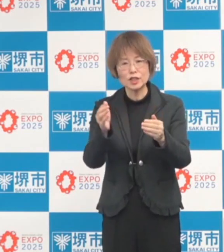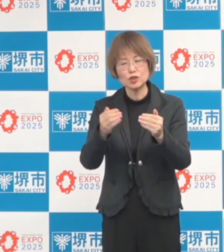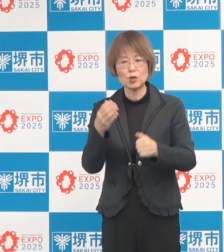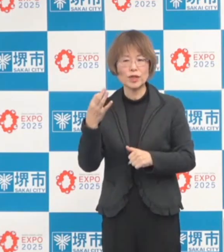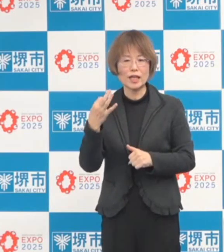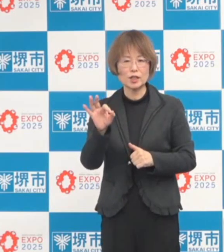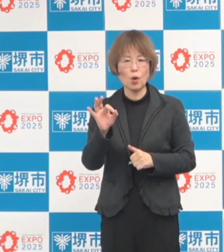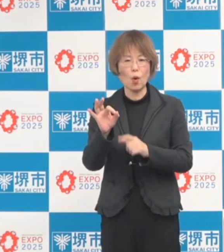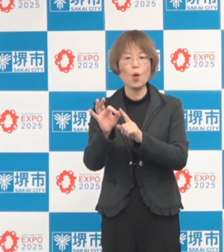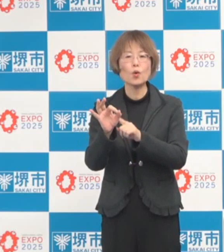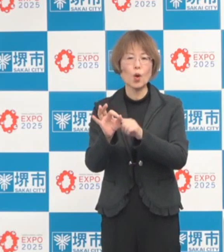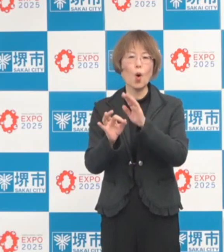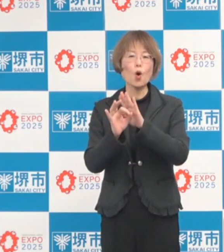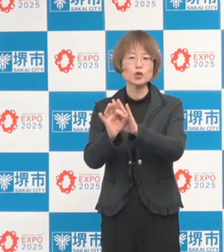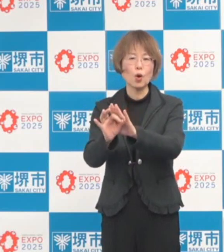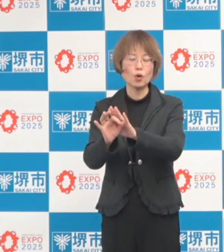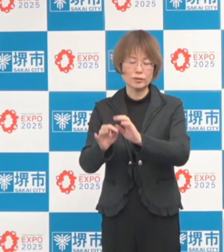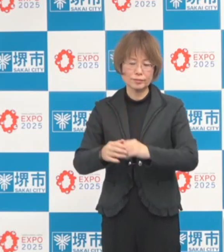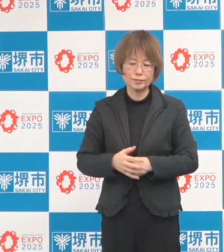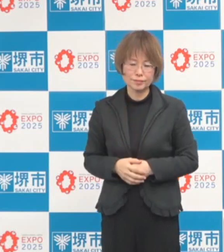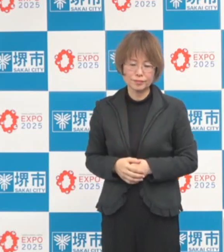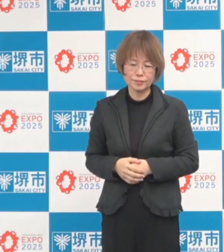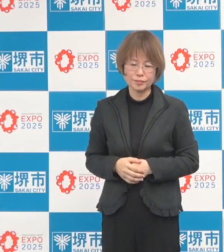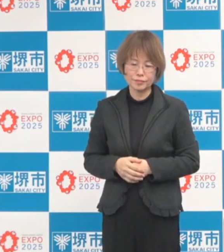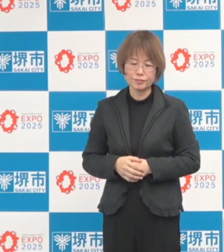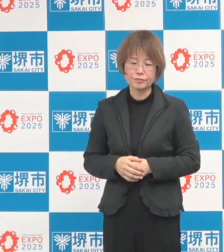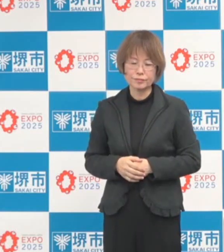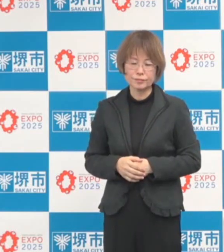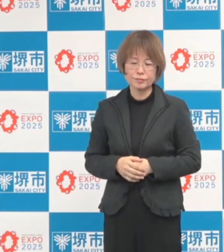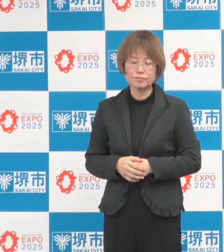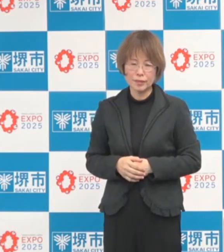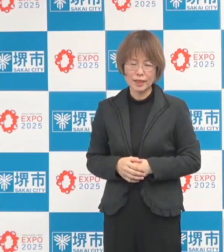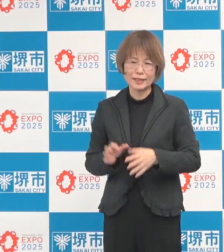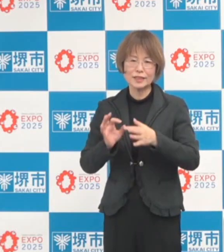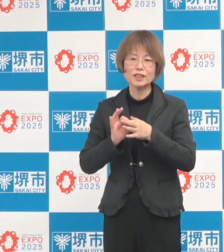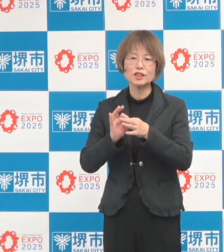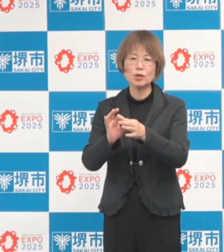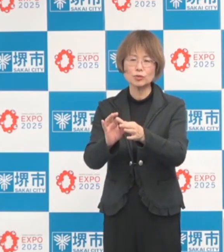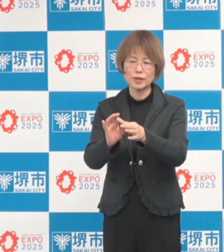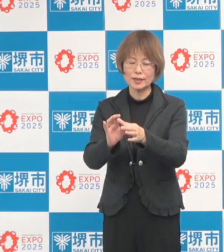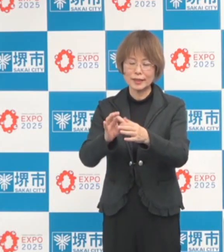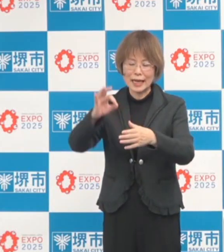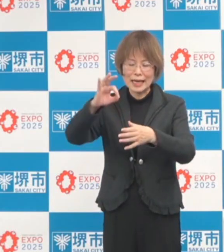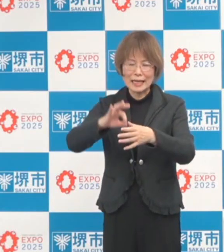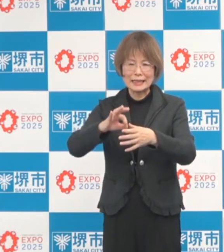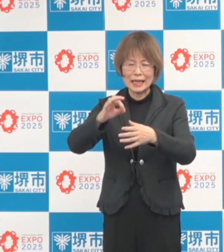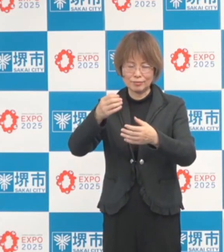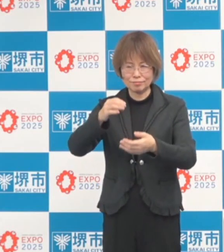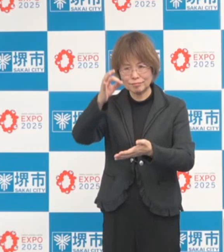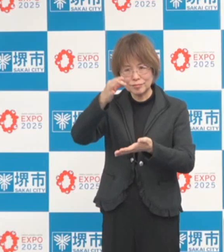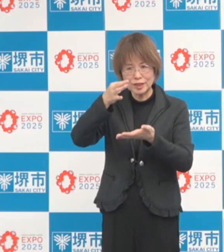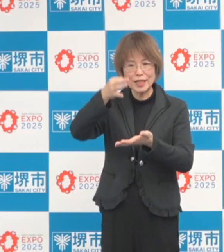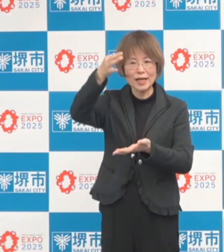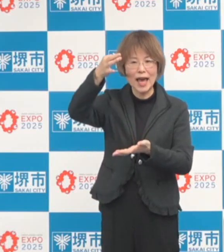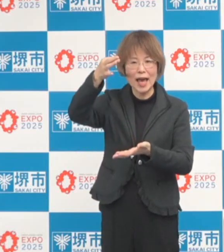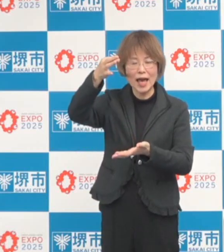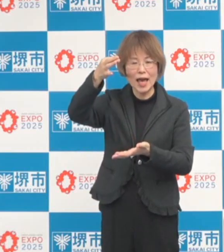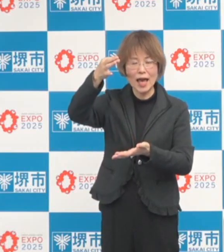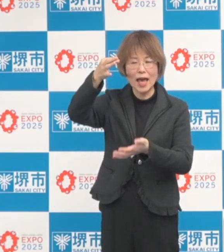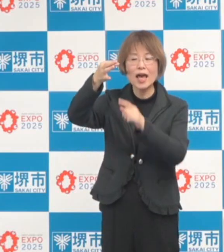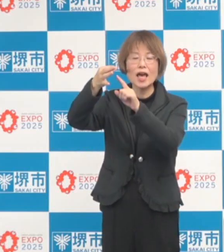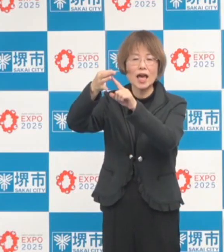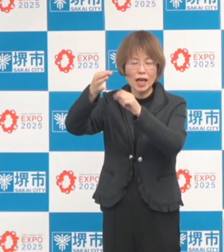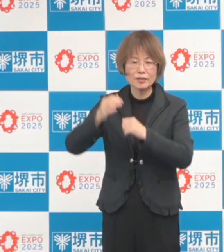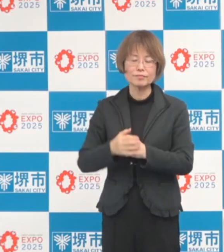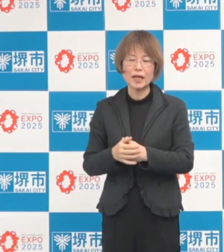を補助をいたします。また持続的な賃上げに向けて、一定以上の賃上げを